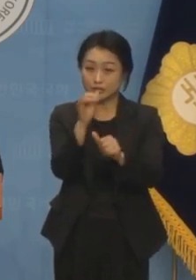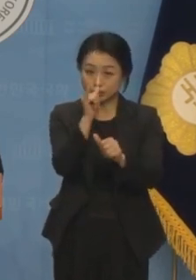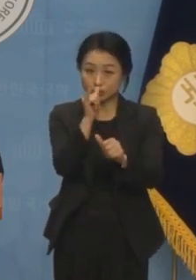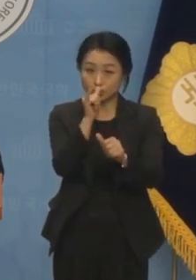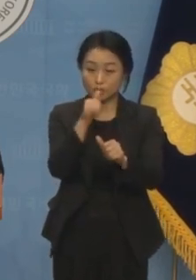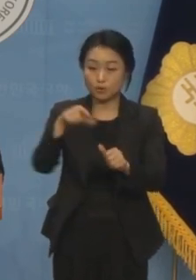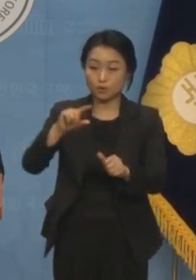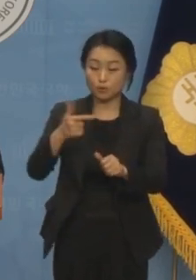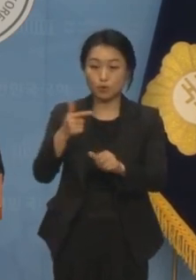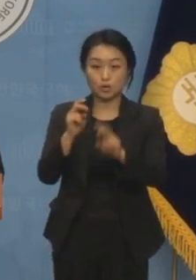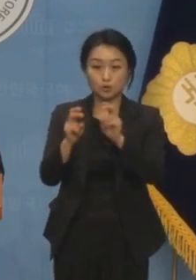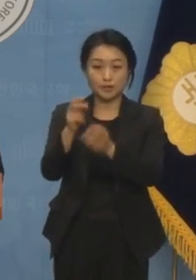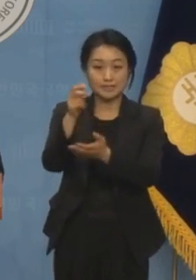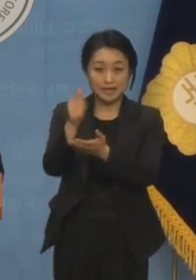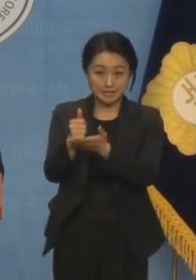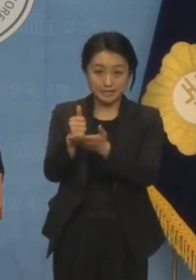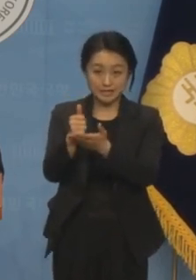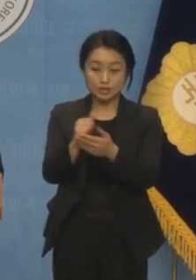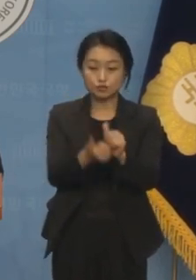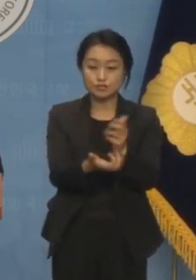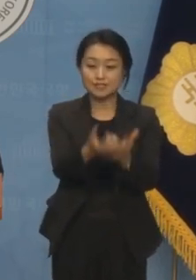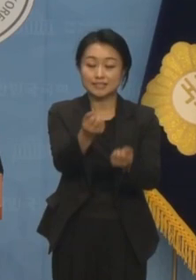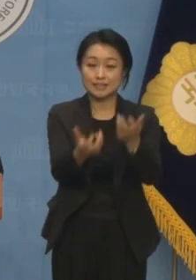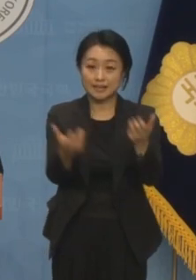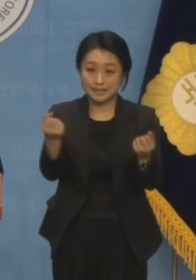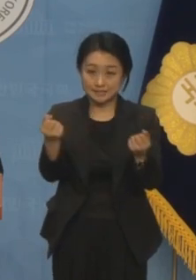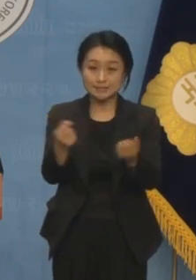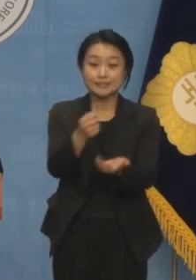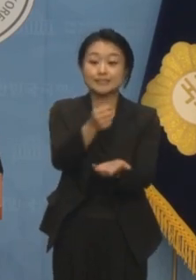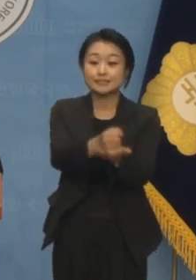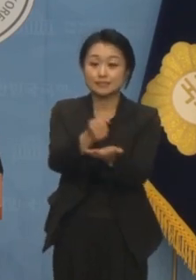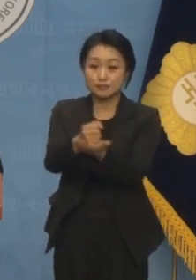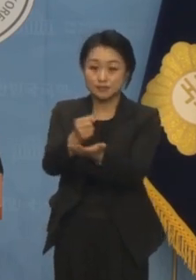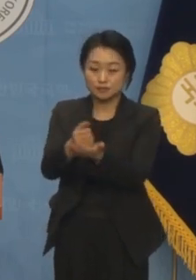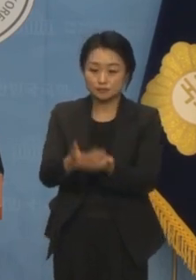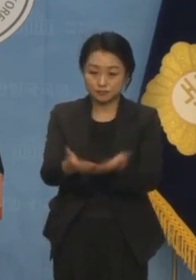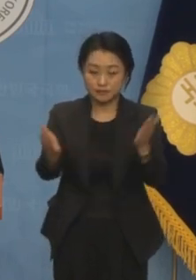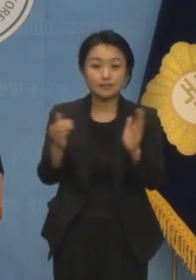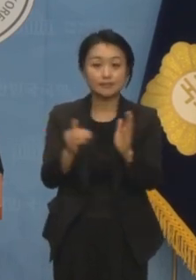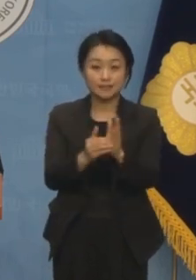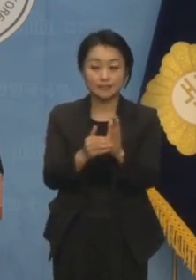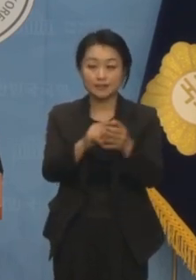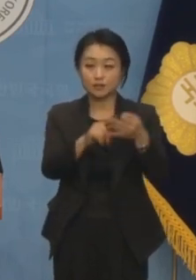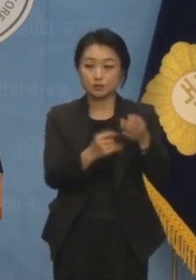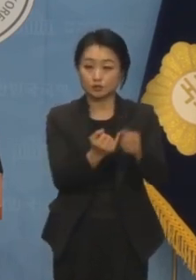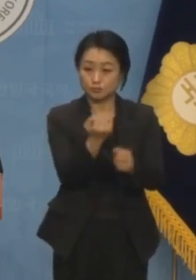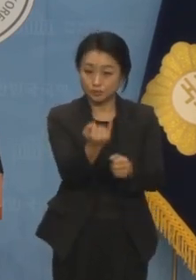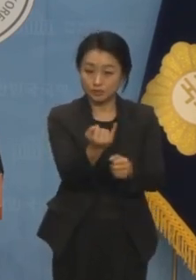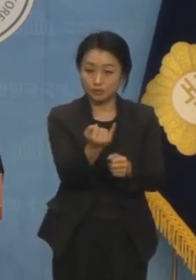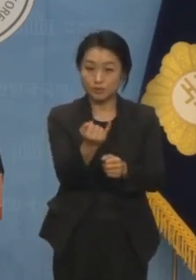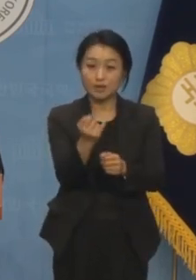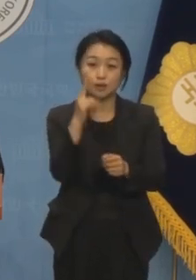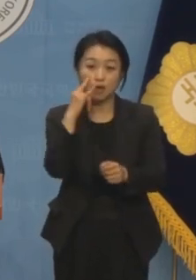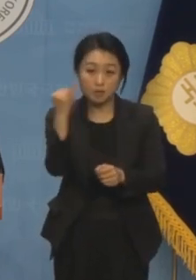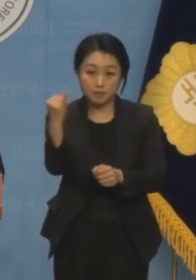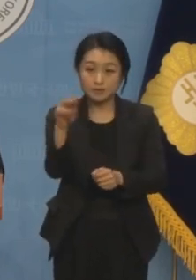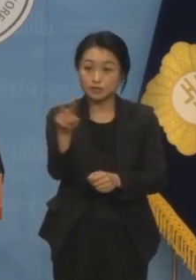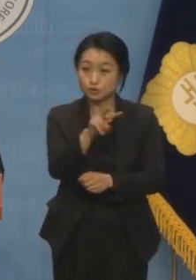회장이 주포들에게 제공한 계좌로 보는 게 맞다며 김 여사와 최 씨가